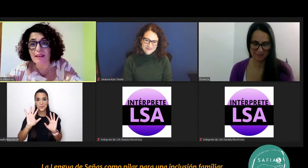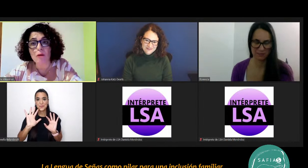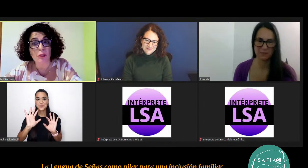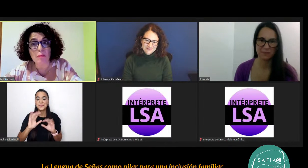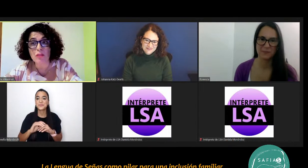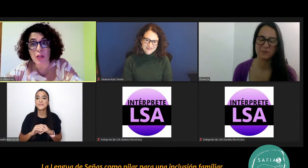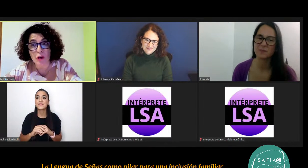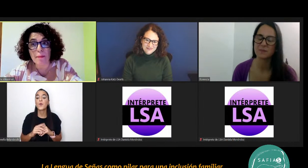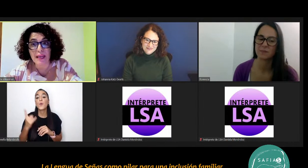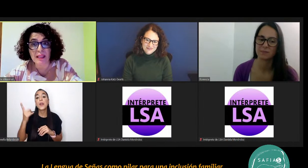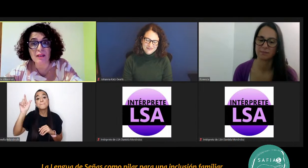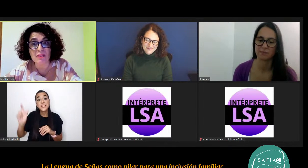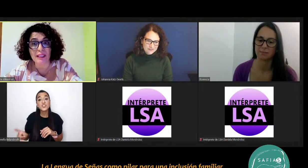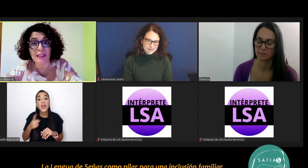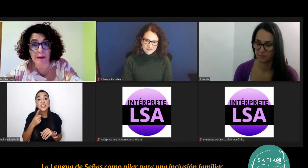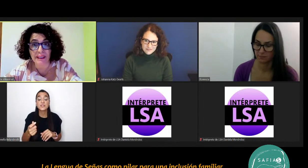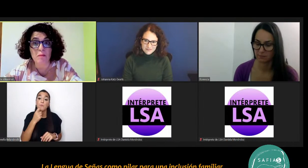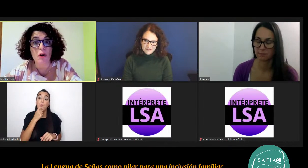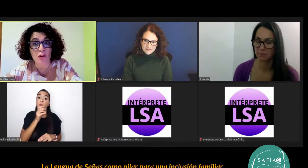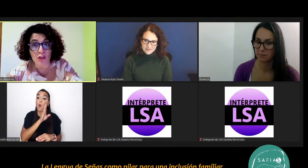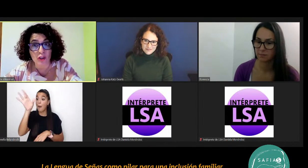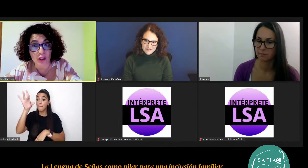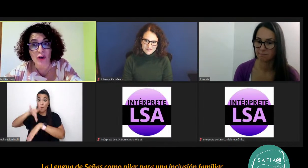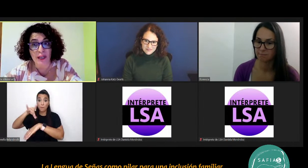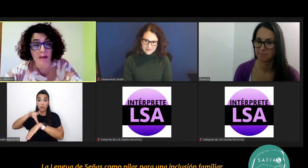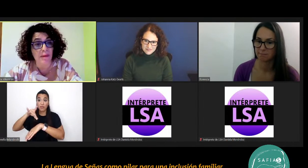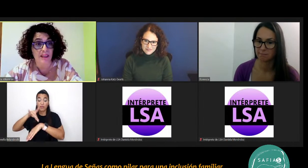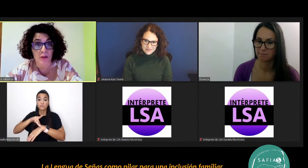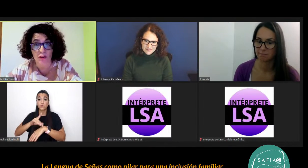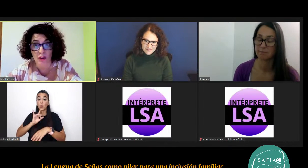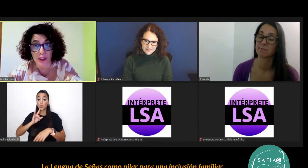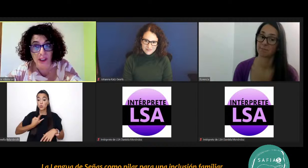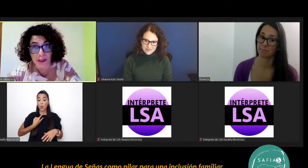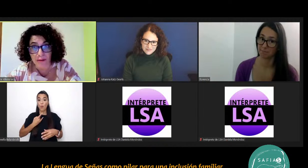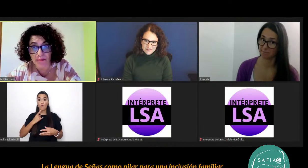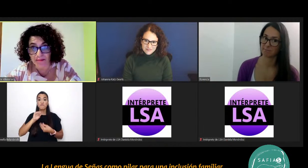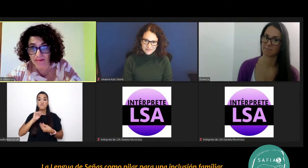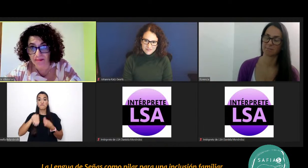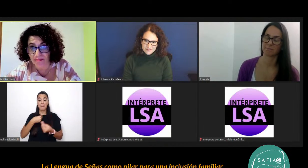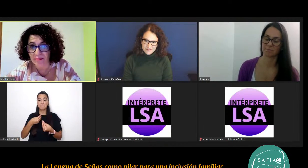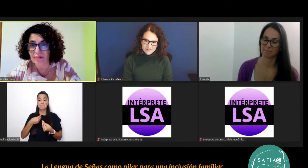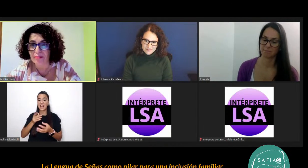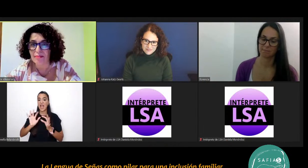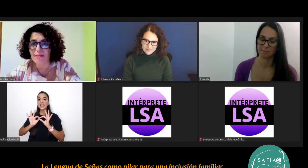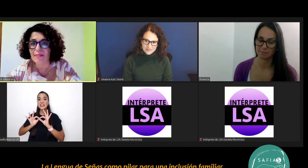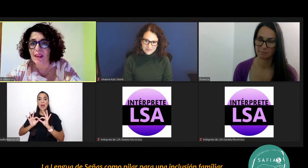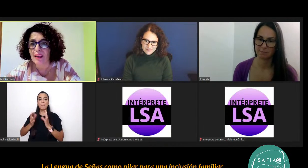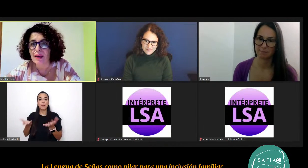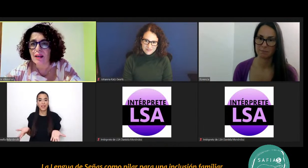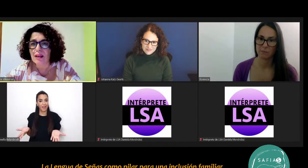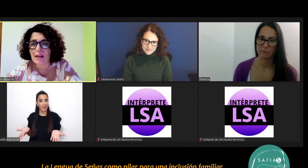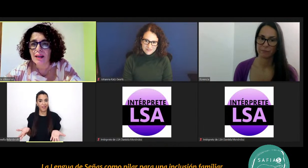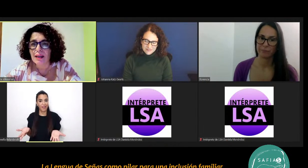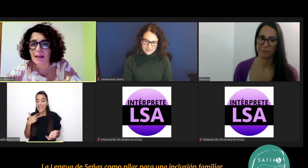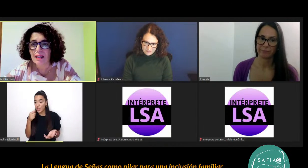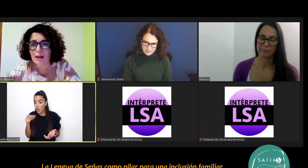Alguien que dice, cuando vamos a los médicos, interpretamos nosotros lo que le pasa a nuestro hijo.